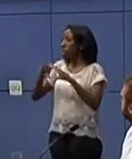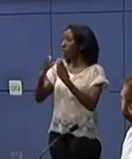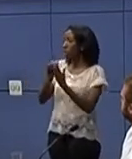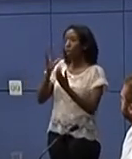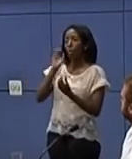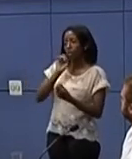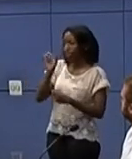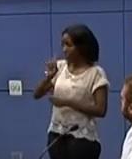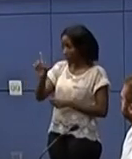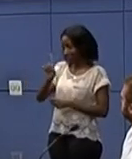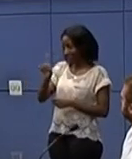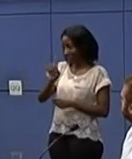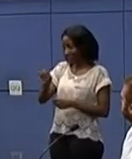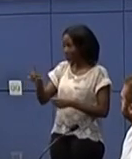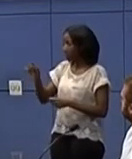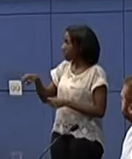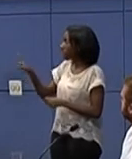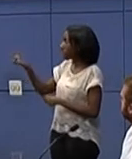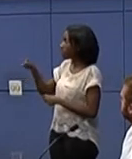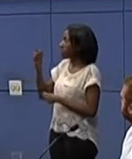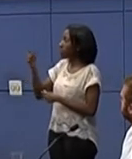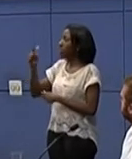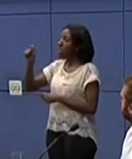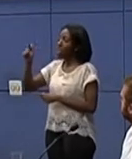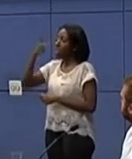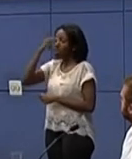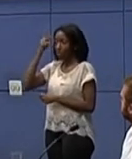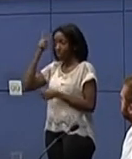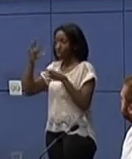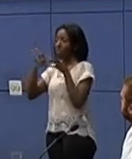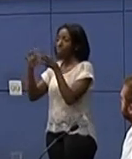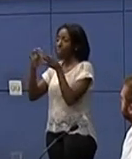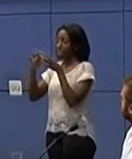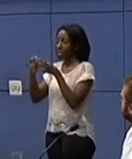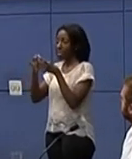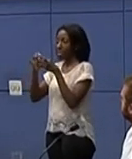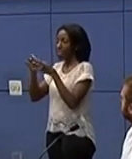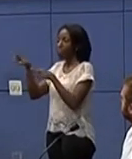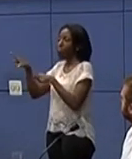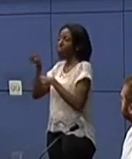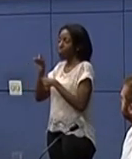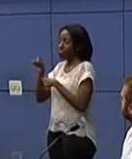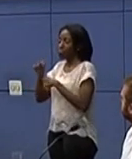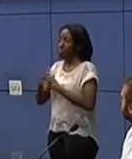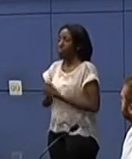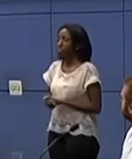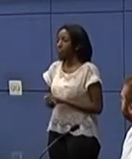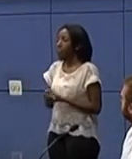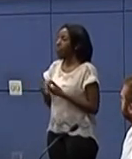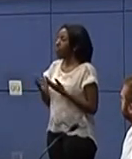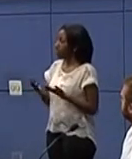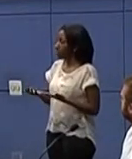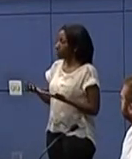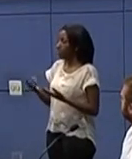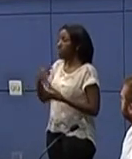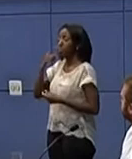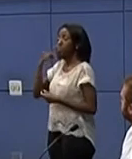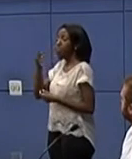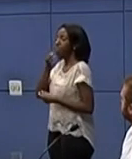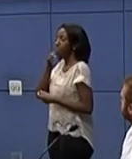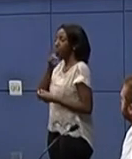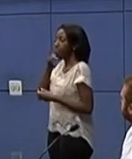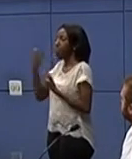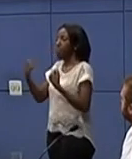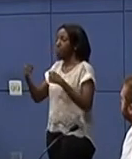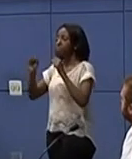fui indicada, fui um dos 7 pessoas indicadas pela Federação Nacional de Educação de Surdos. Então, eu acho que eu preciso esclarecer